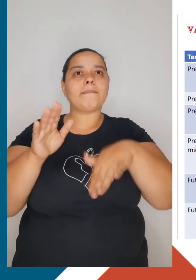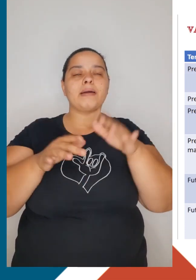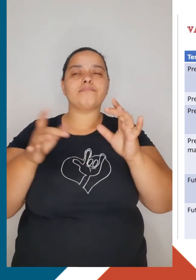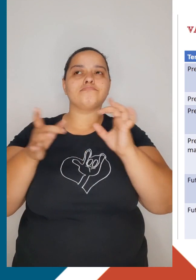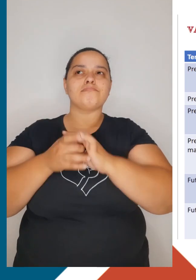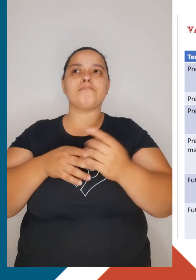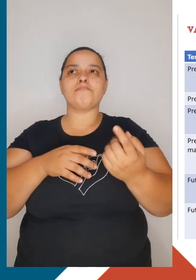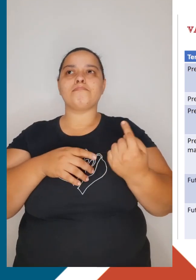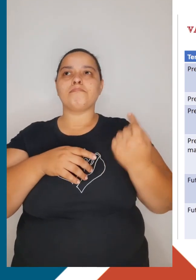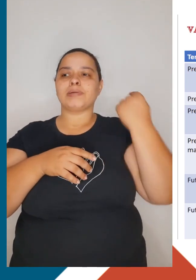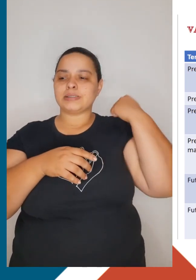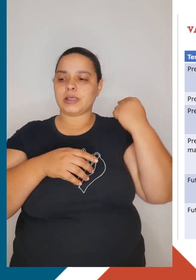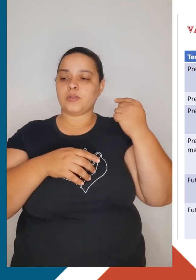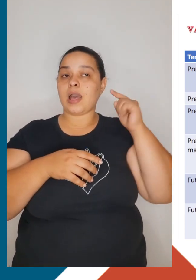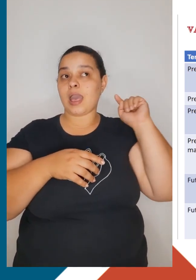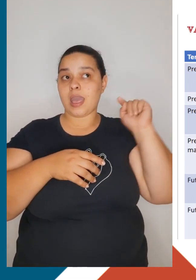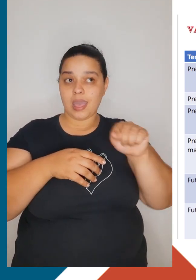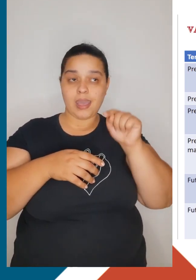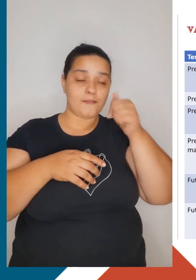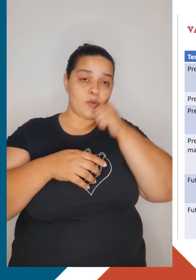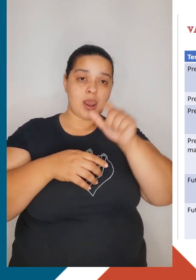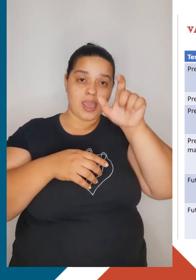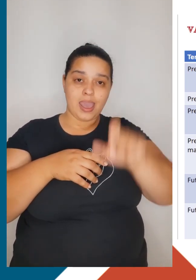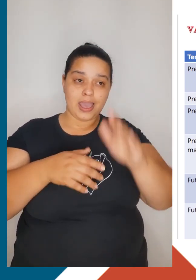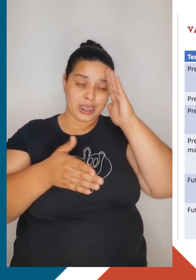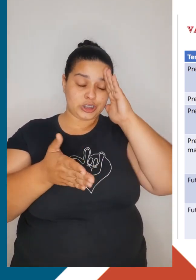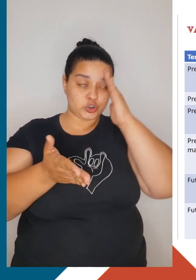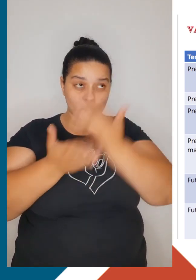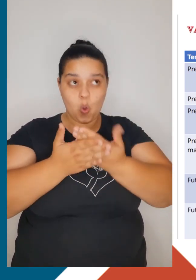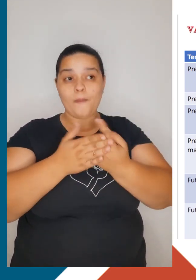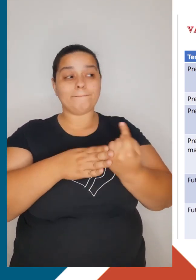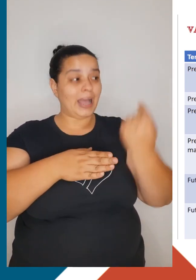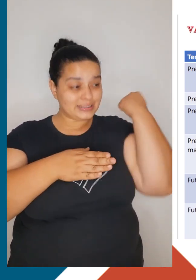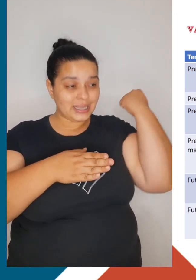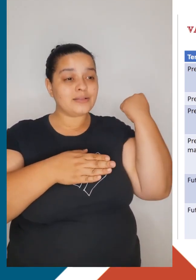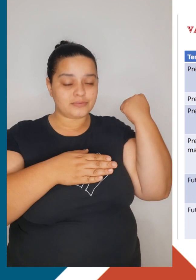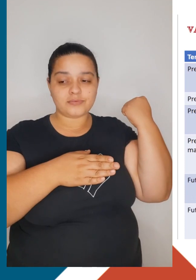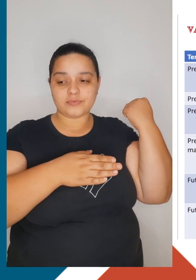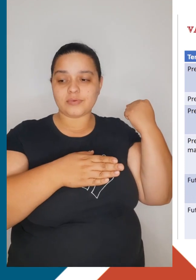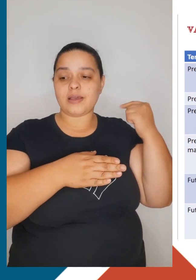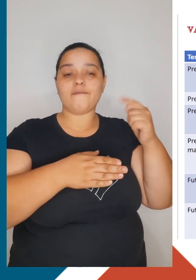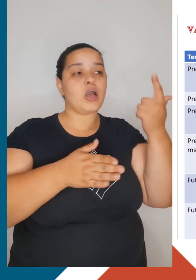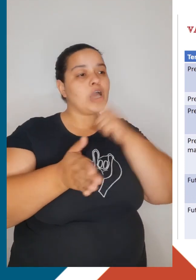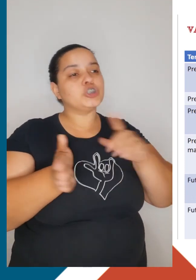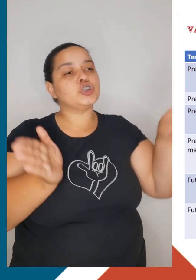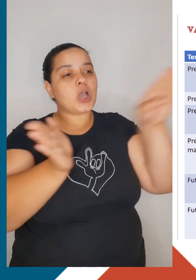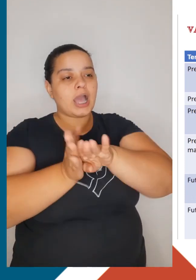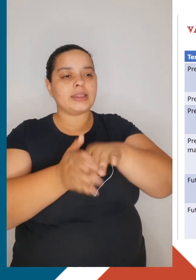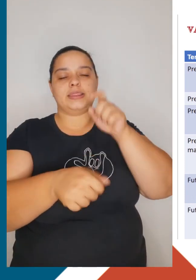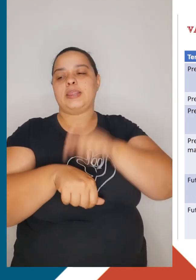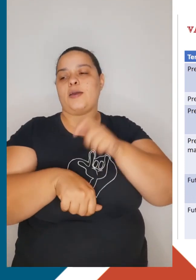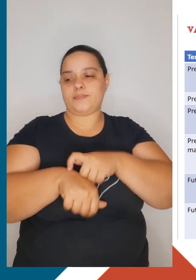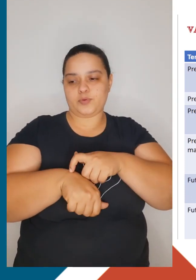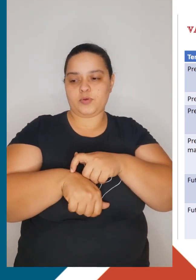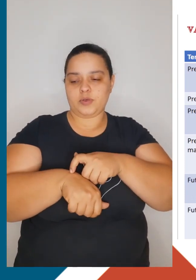Como mostra no exemplo, ela acreditou, no passado, que chegaria a tempo, o fato futuro chegar a